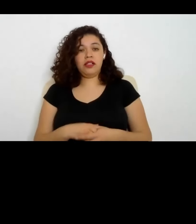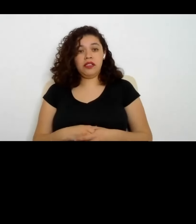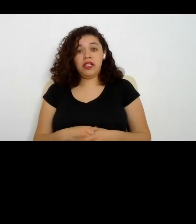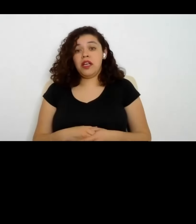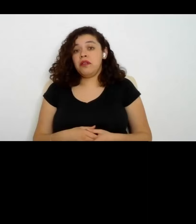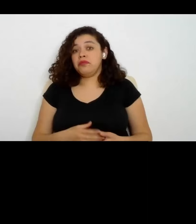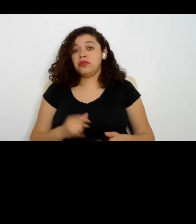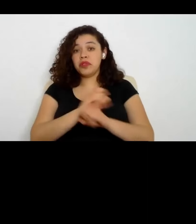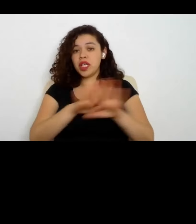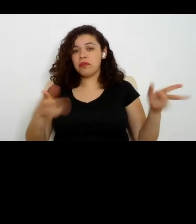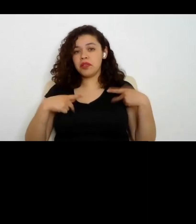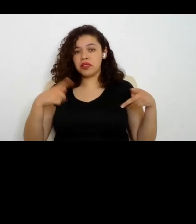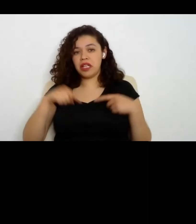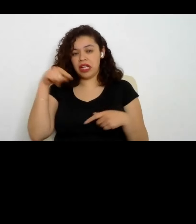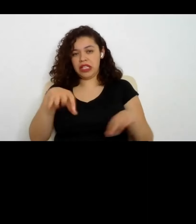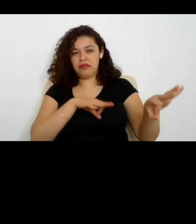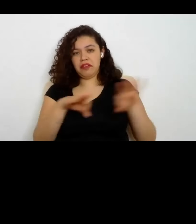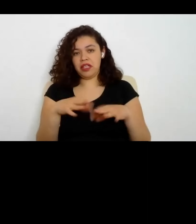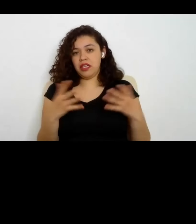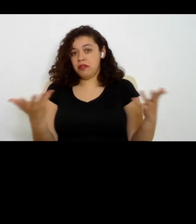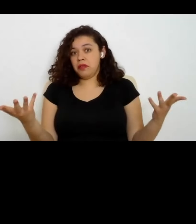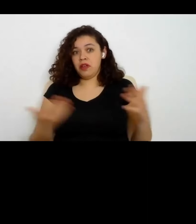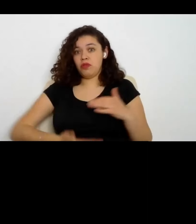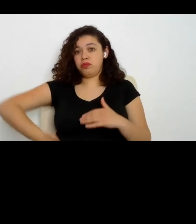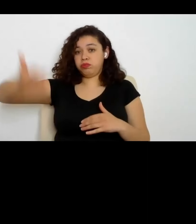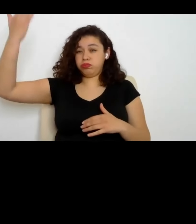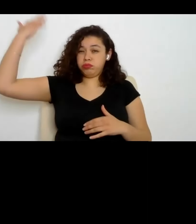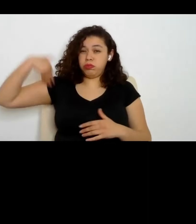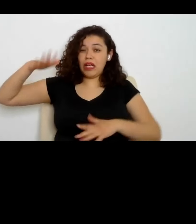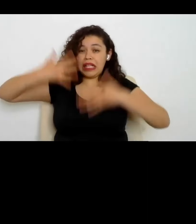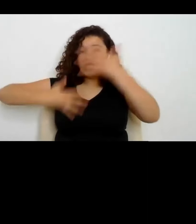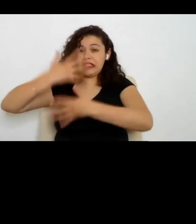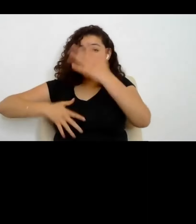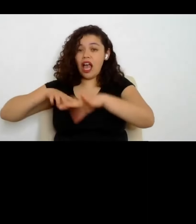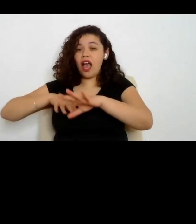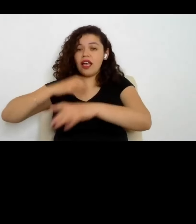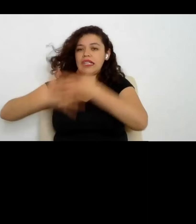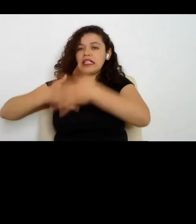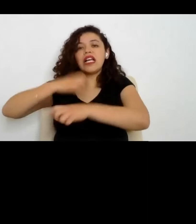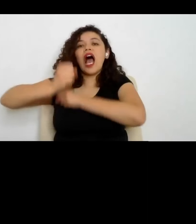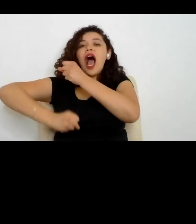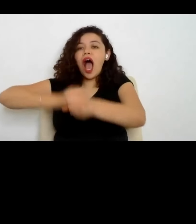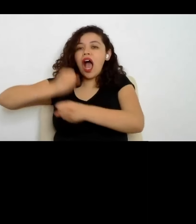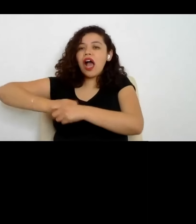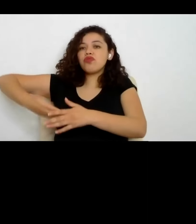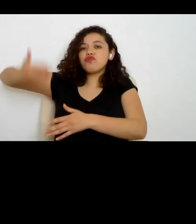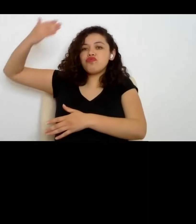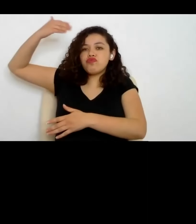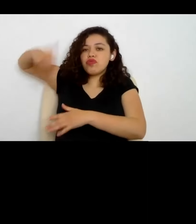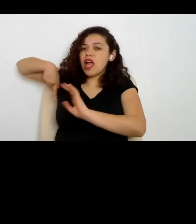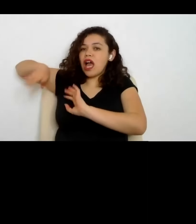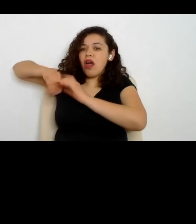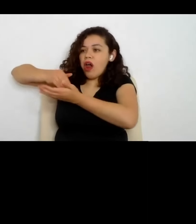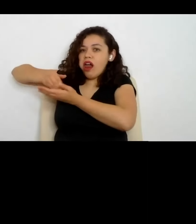información de empleados que trabajaron aquí hace 15 años ya no trabajan aquí, ¿no? Entonces, como, ¿por qué tienes datos personales de